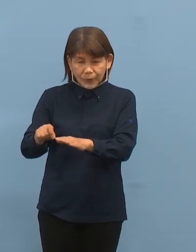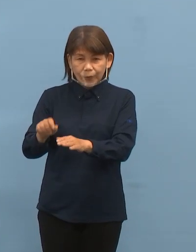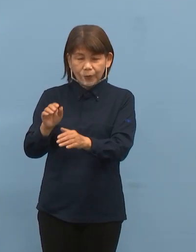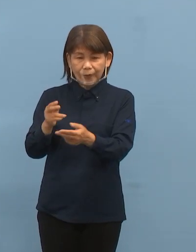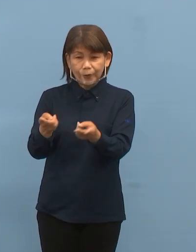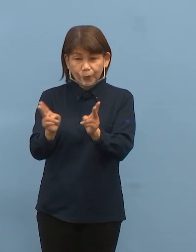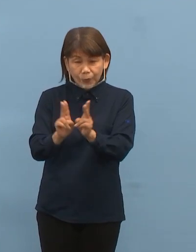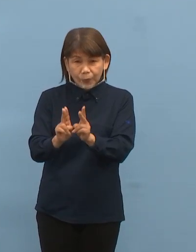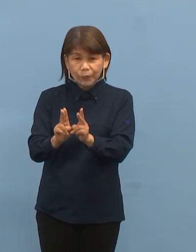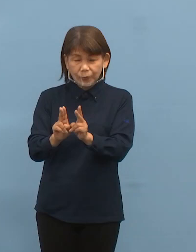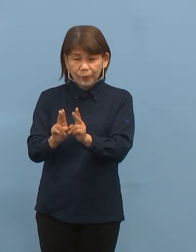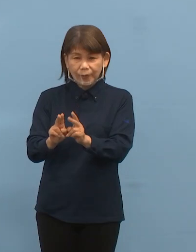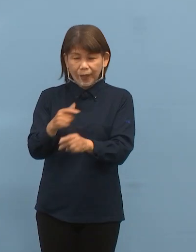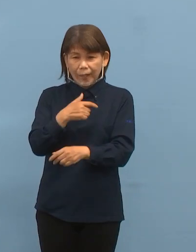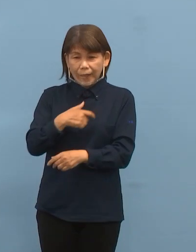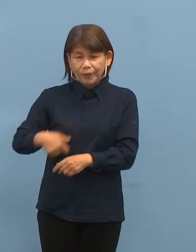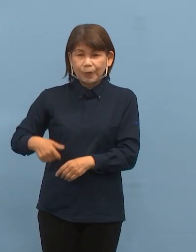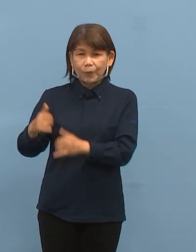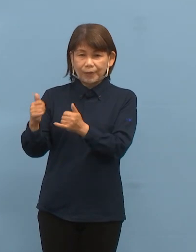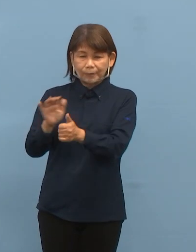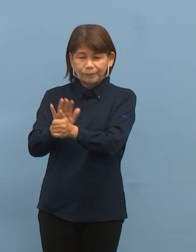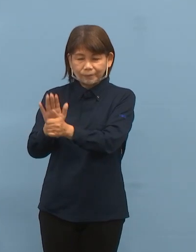ません。はい、 わかりました。